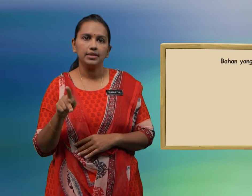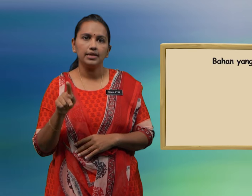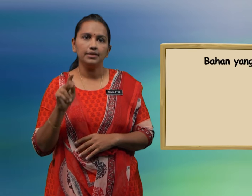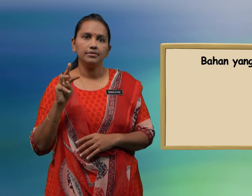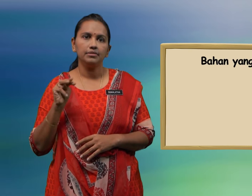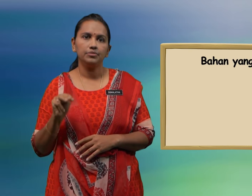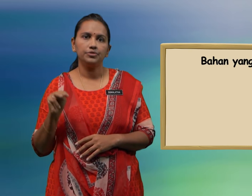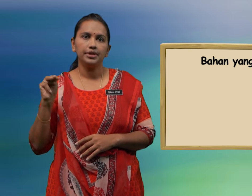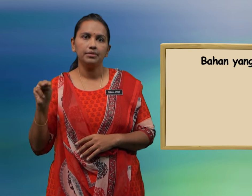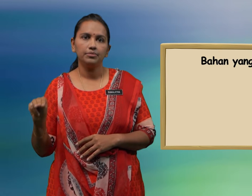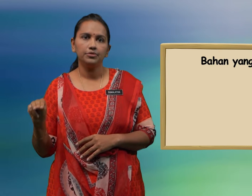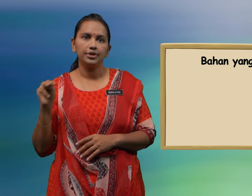pastikan murid-murid